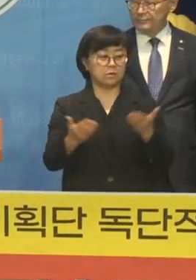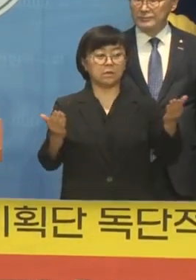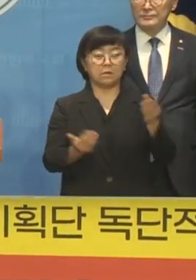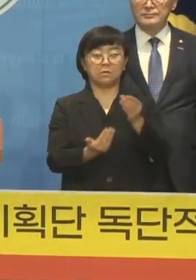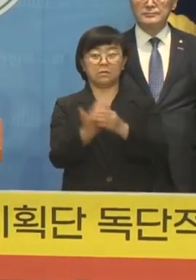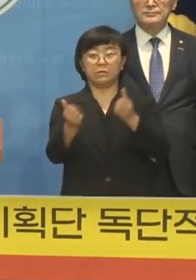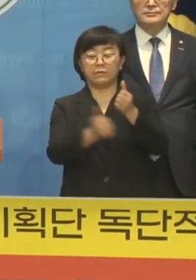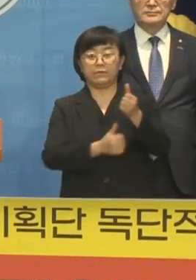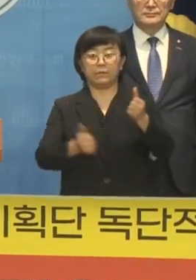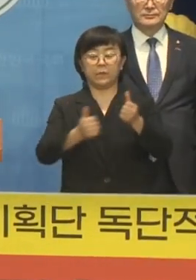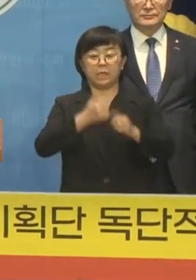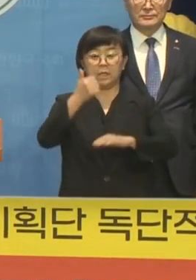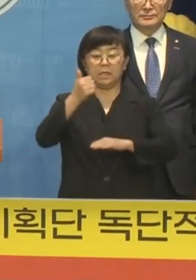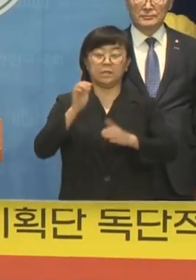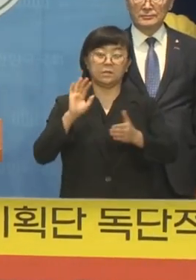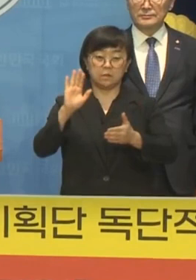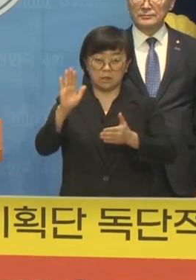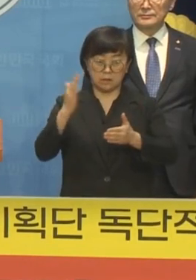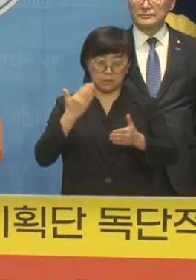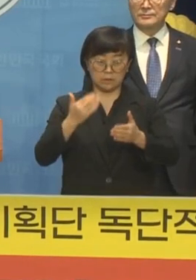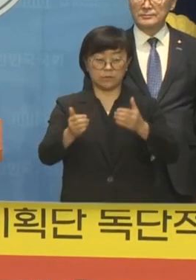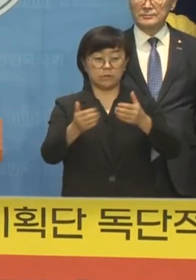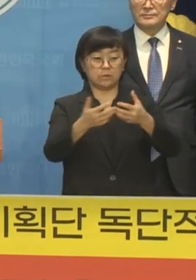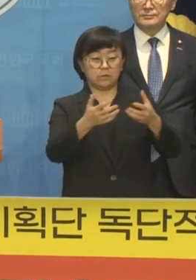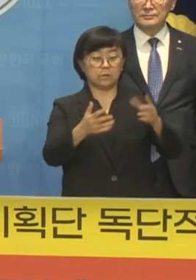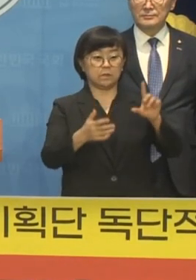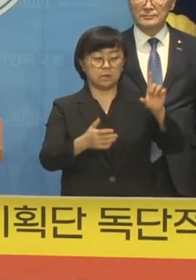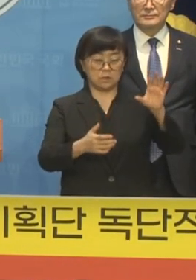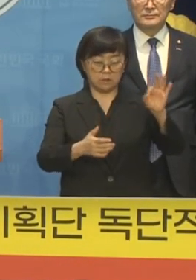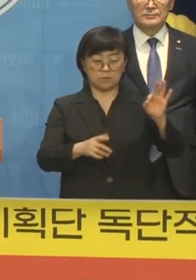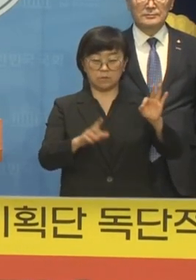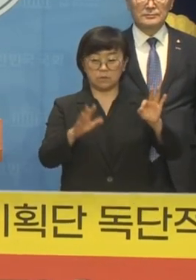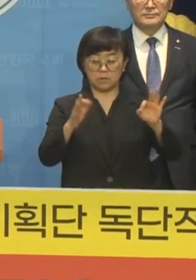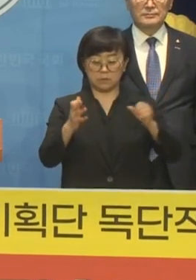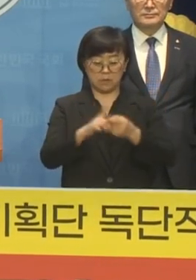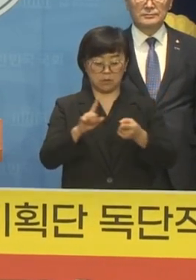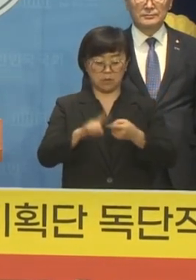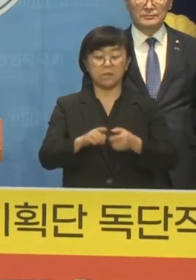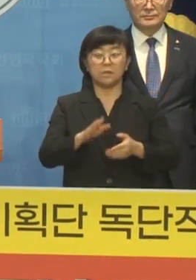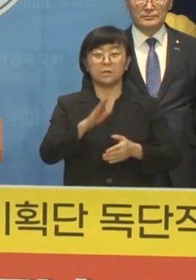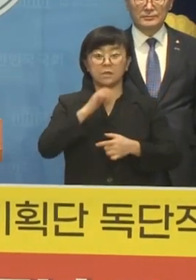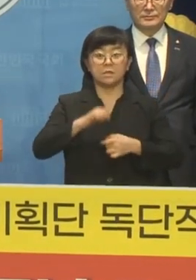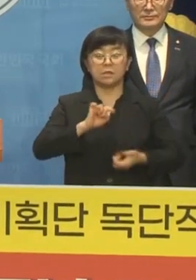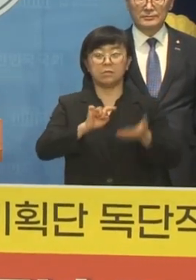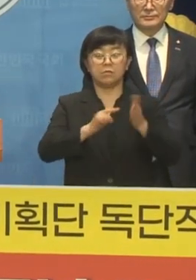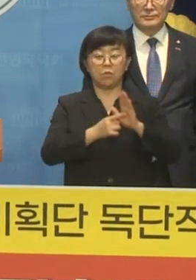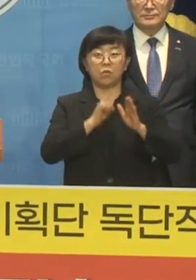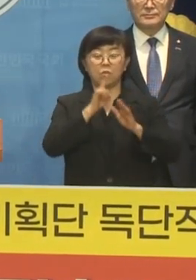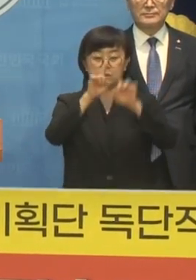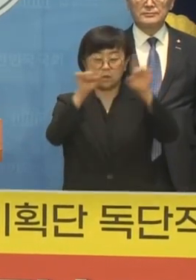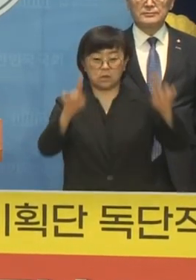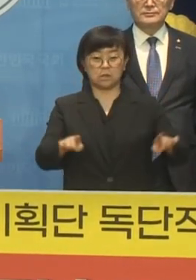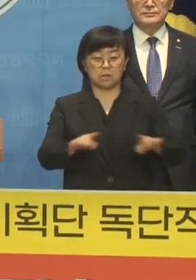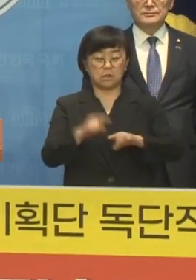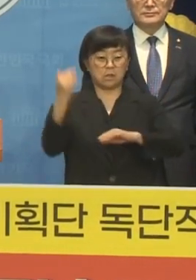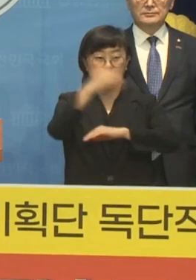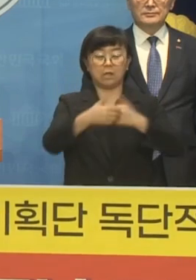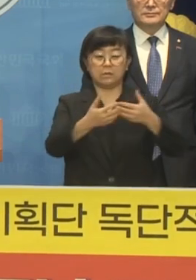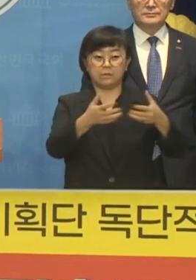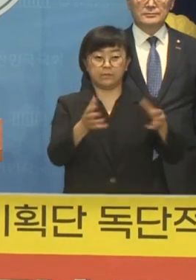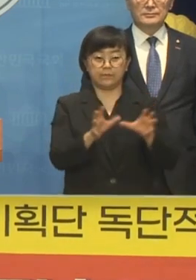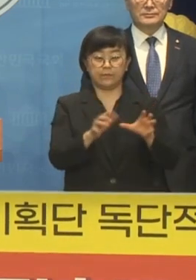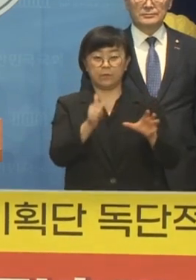여순사건위원회에서 최근 구성한 여순 10.11구 사건 진상보고서 작성 기획단이